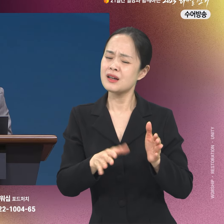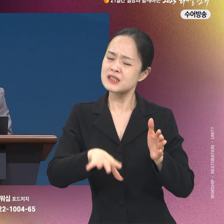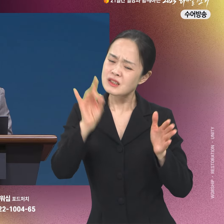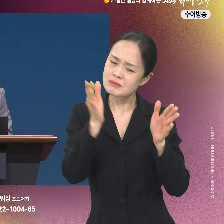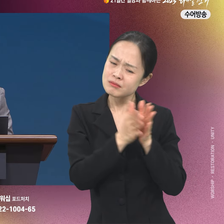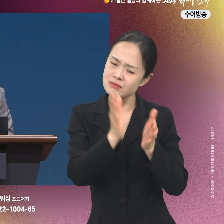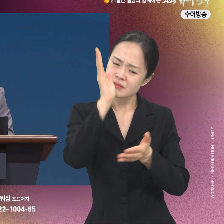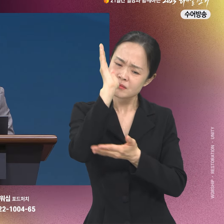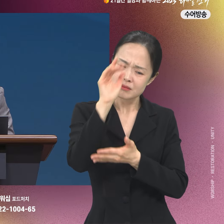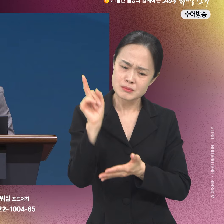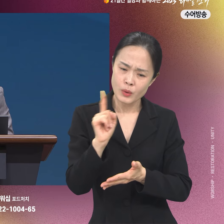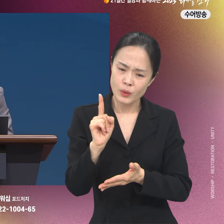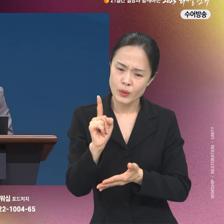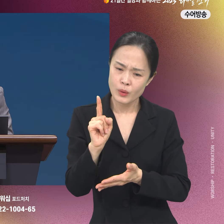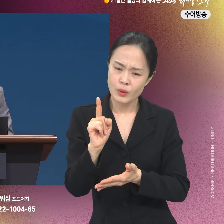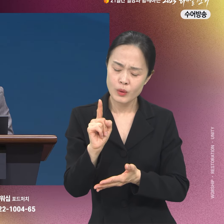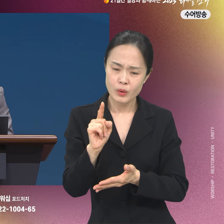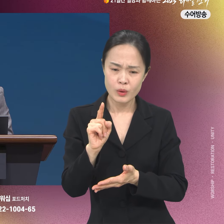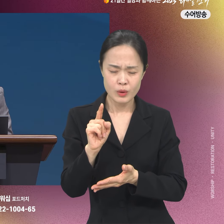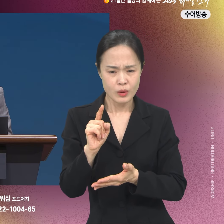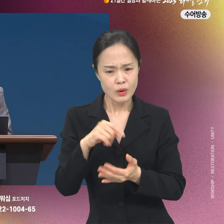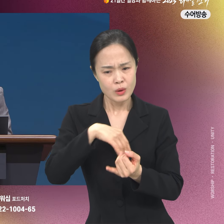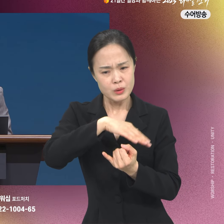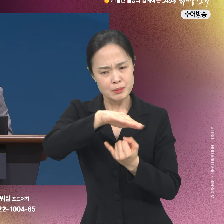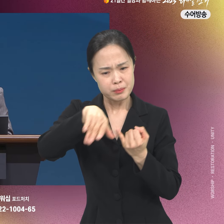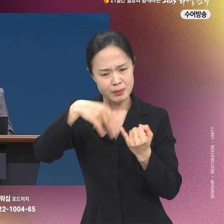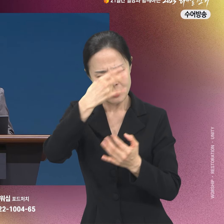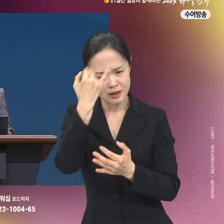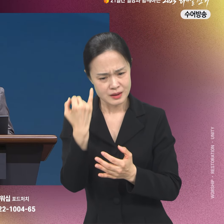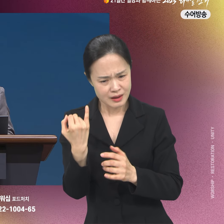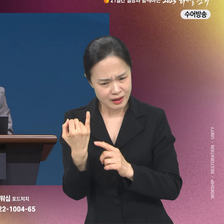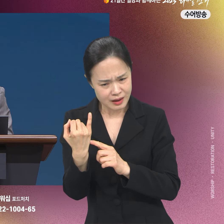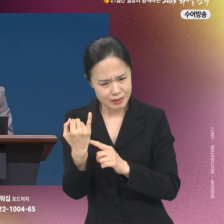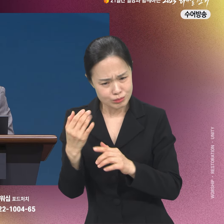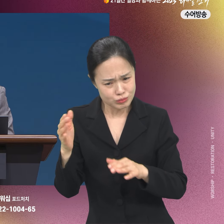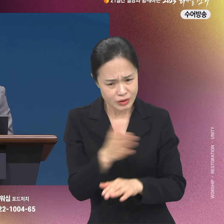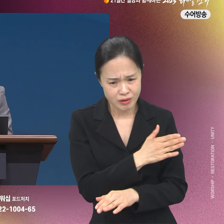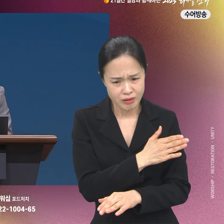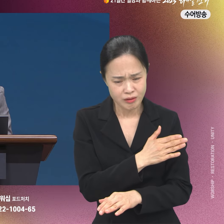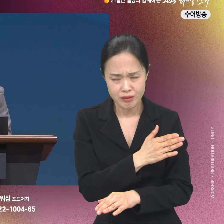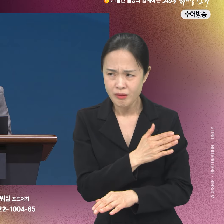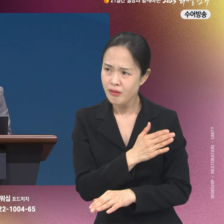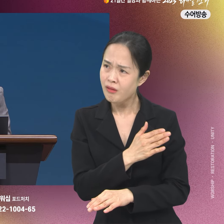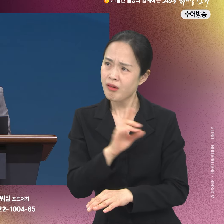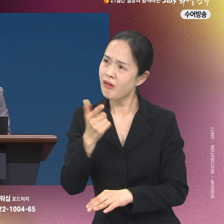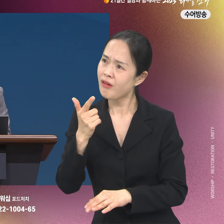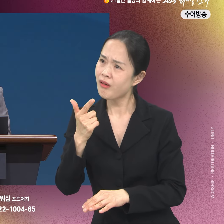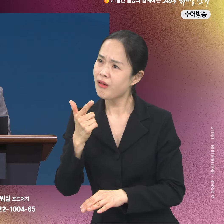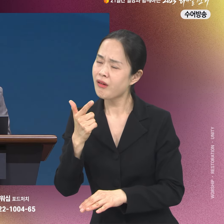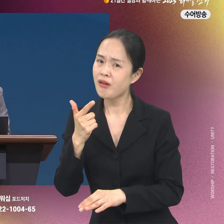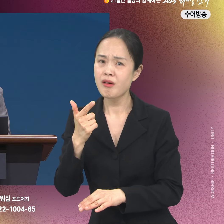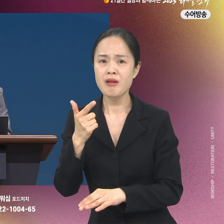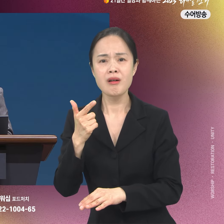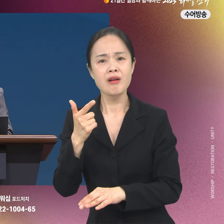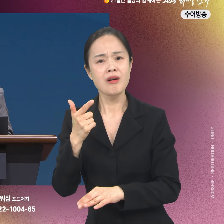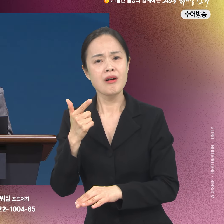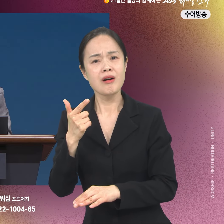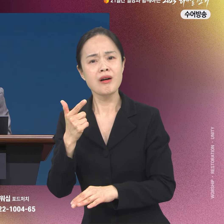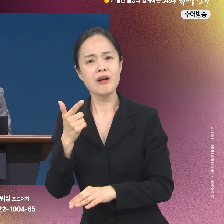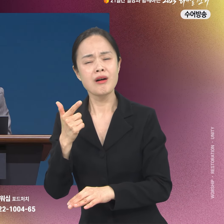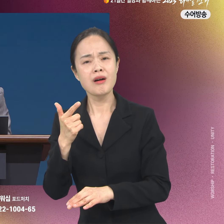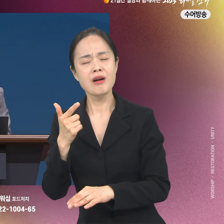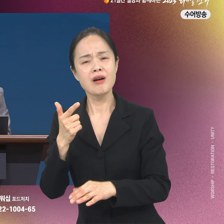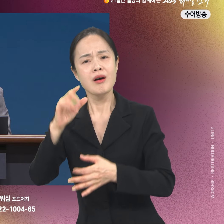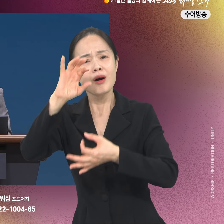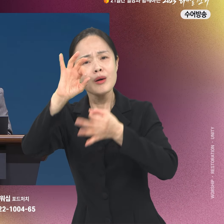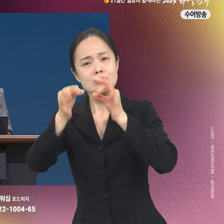그리고 예수님이 사역을 처음 시작하신 첫 기적이 가나 혼인잔치에 물을 포도주로 만드는